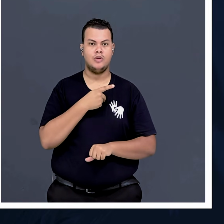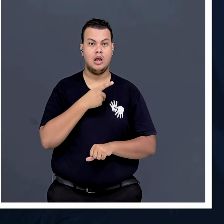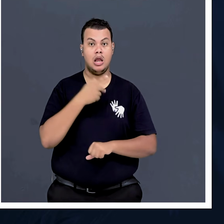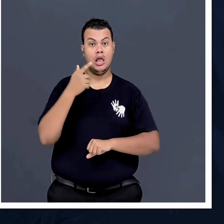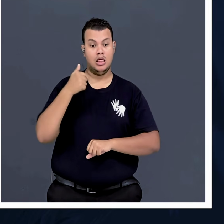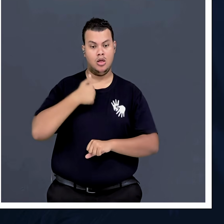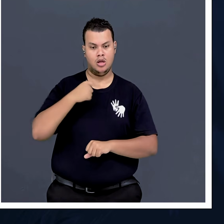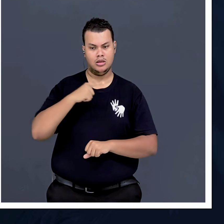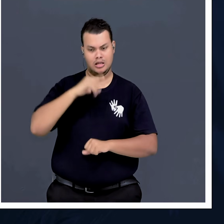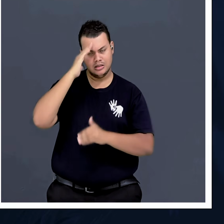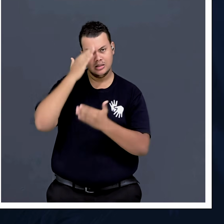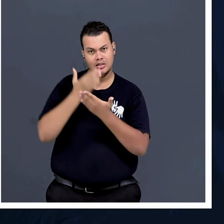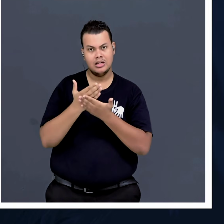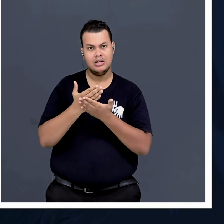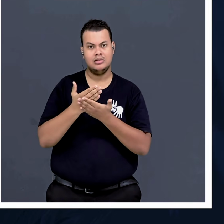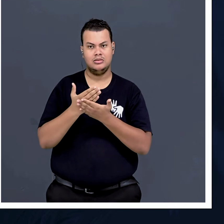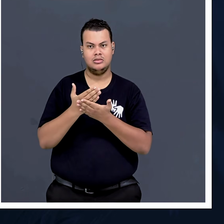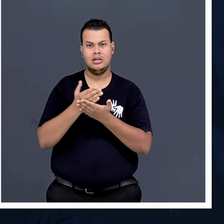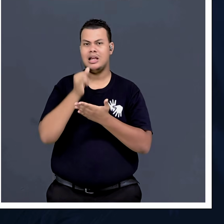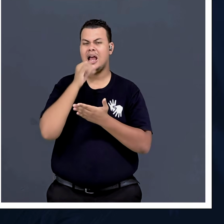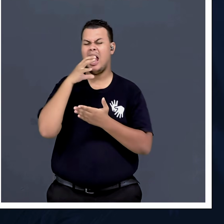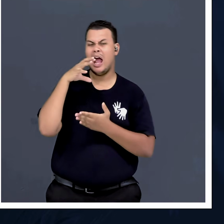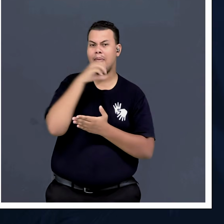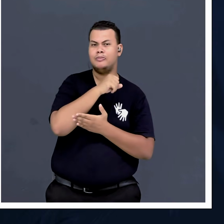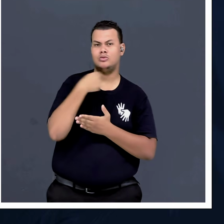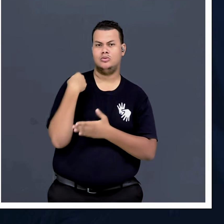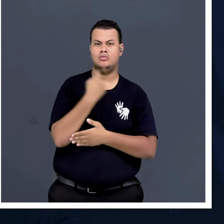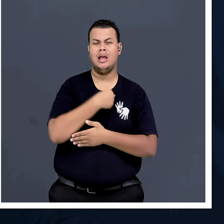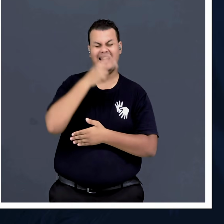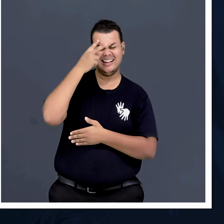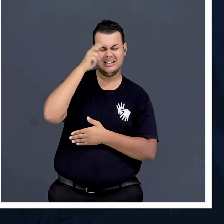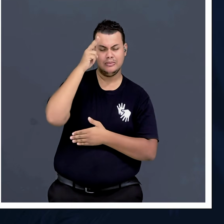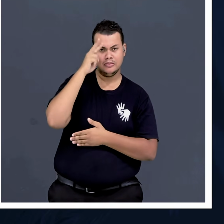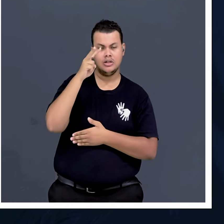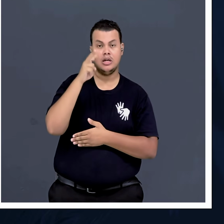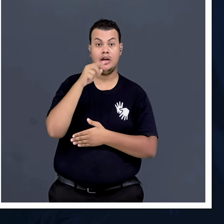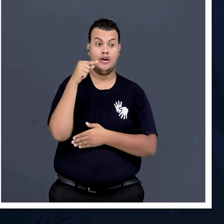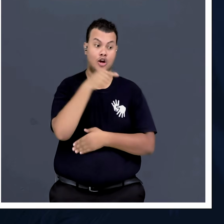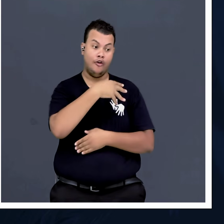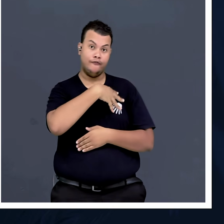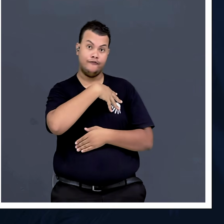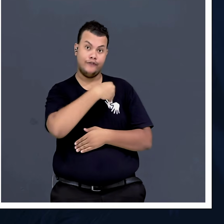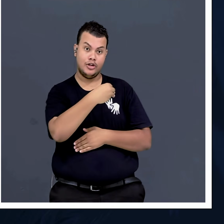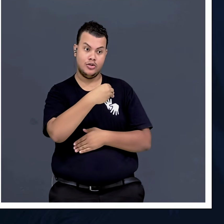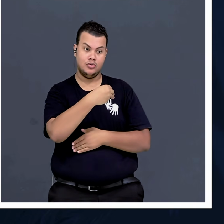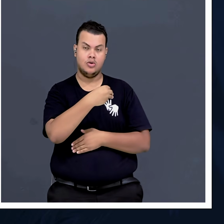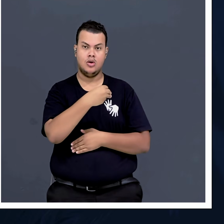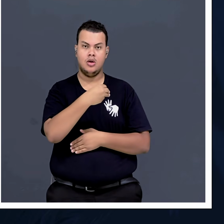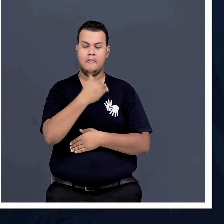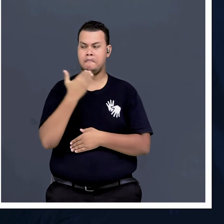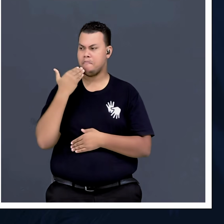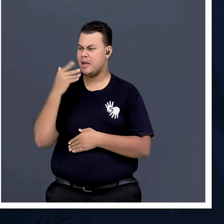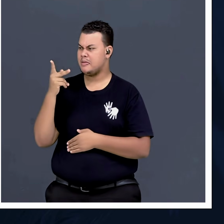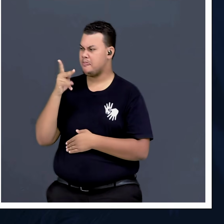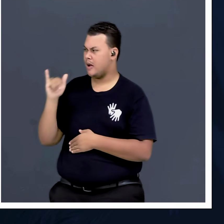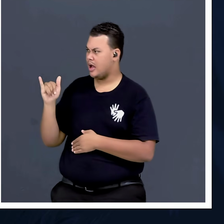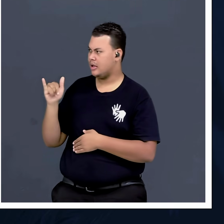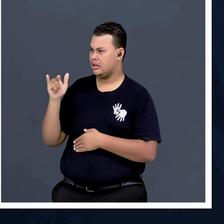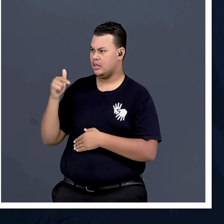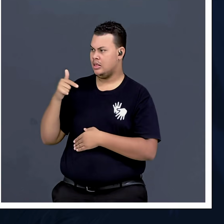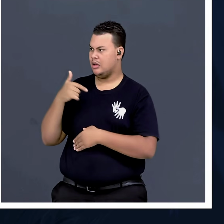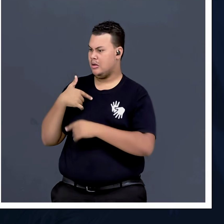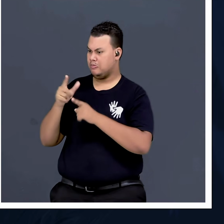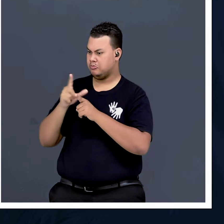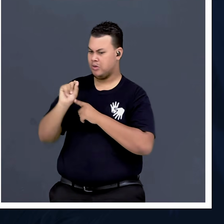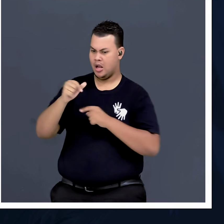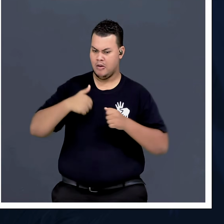nós acreditamos quem somos. Rapidamente, para a gente relembrar, quando o filho pródigo pede tudo ao seu pai, ele gasta,